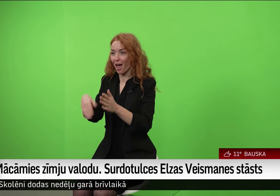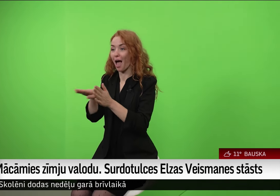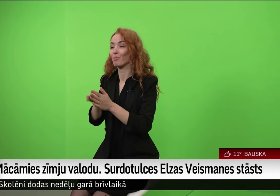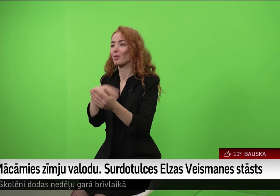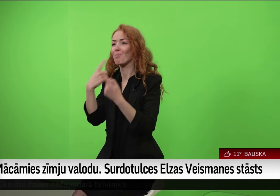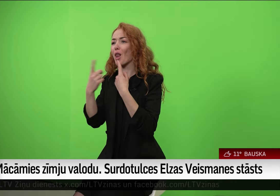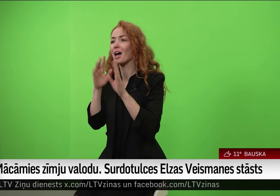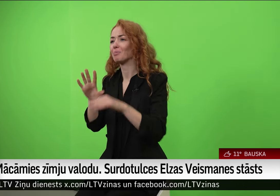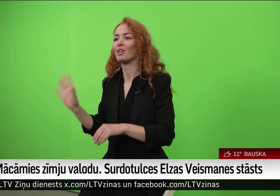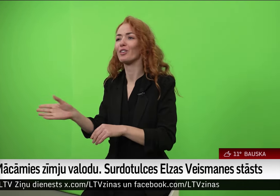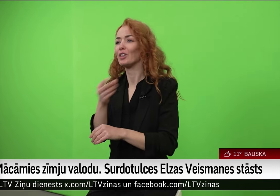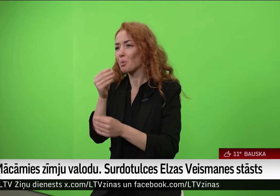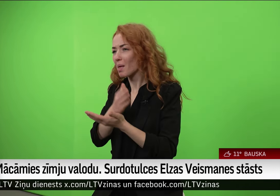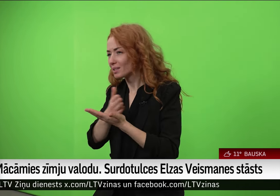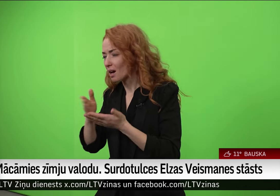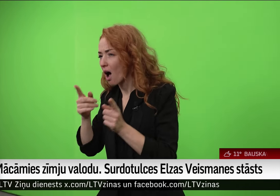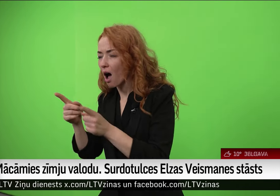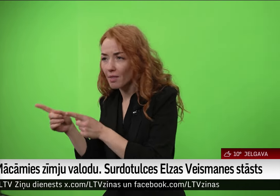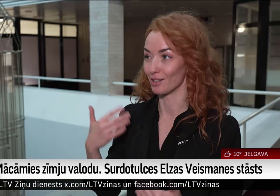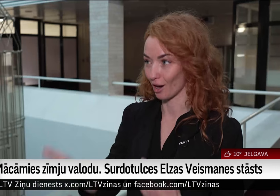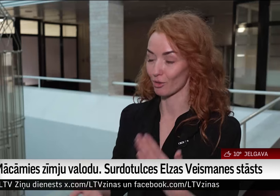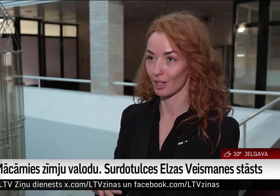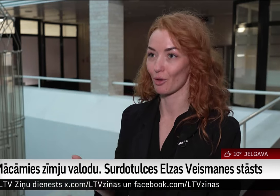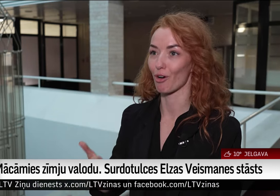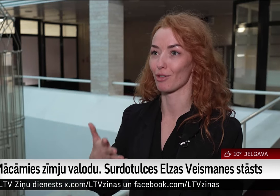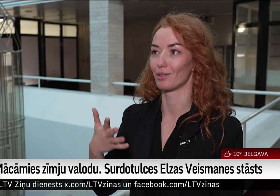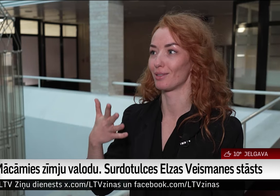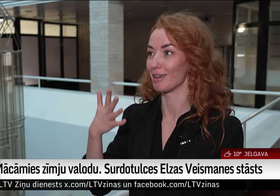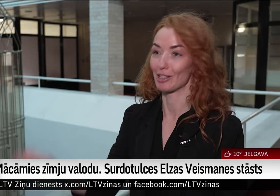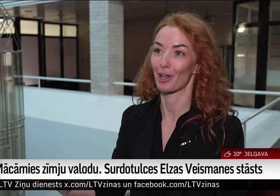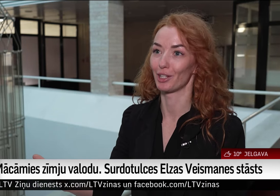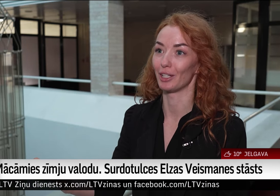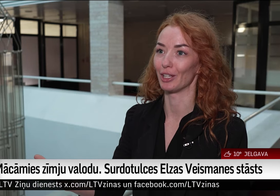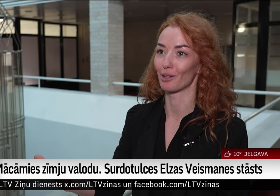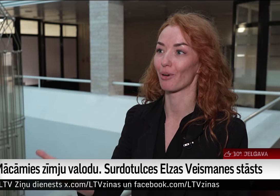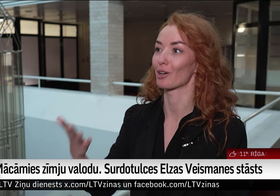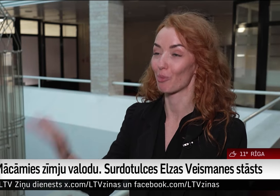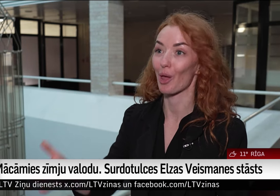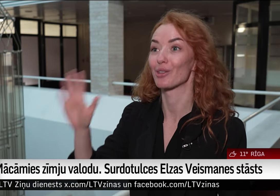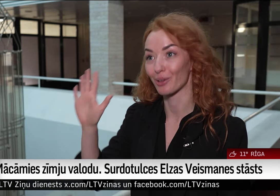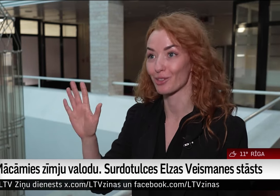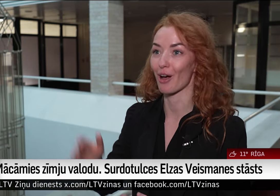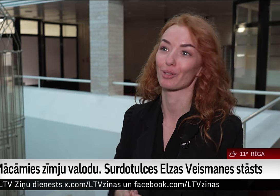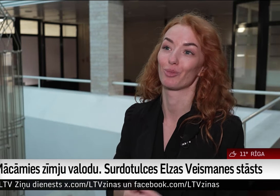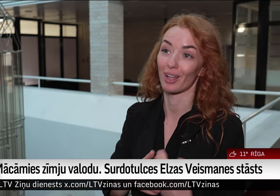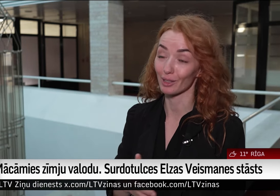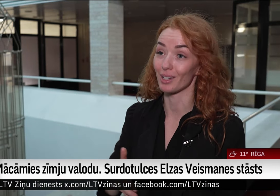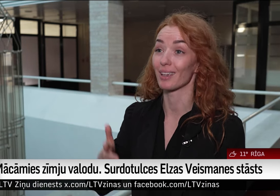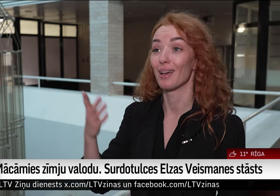nedzirdīgiem cilvēkiem komunicēt, kā man ir gadījies. Es daudz ceļoju un es redzu nedzirdīgu cilvēku, es pieeju un es saku, čau, esmu no Latvijas,